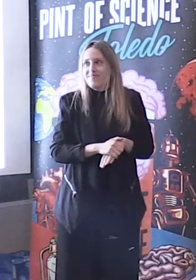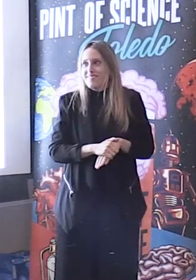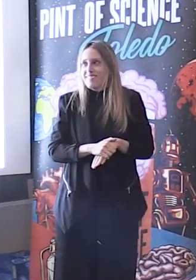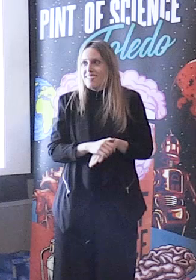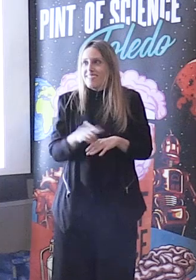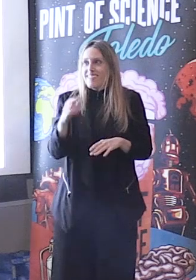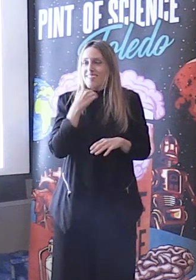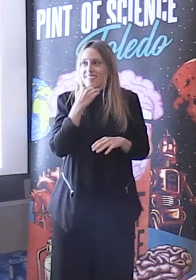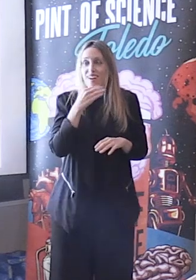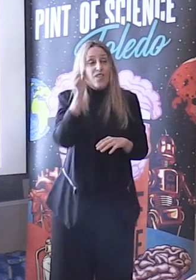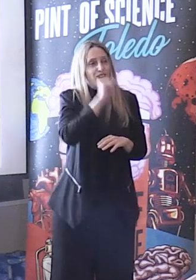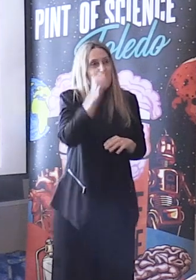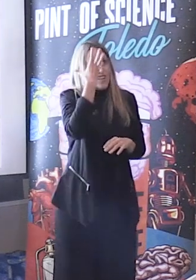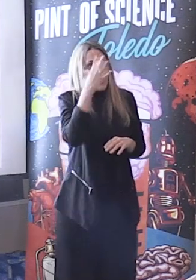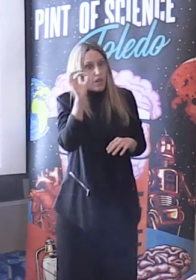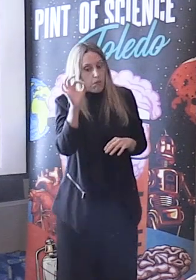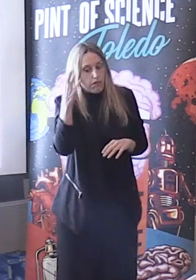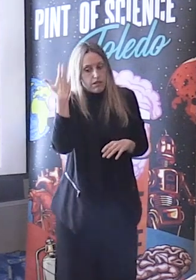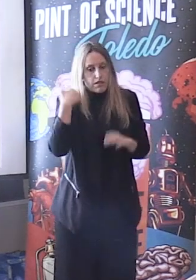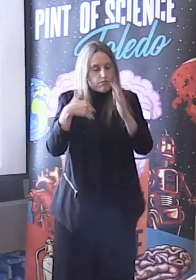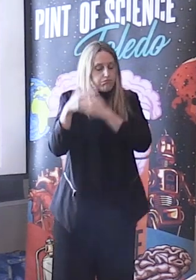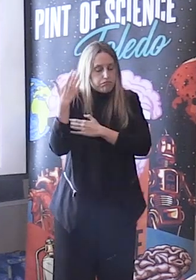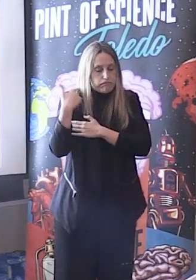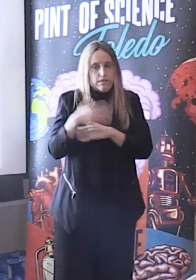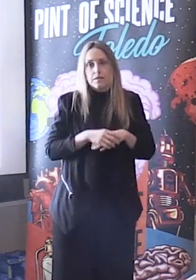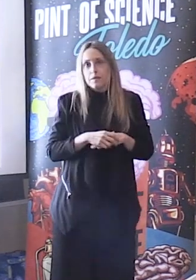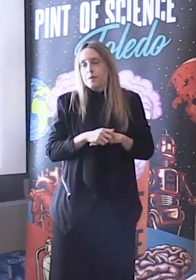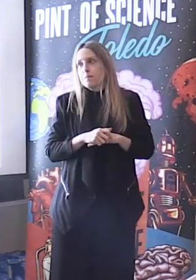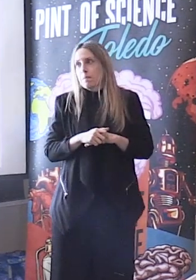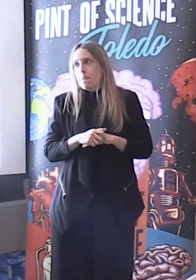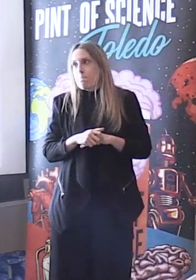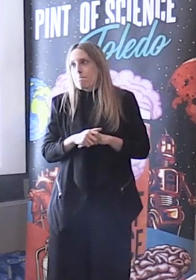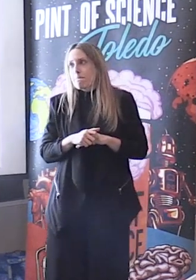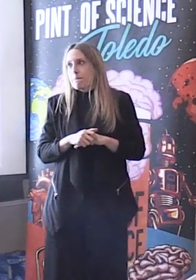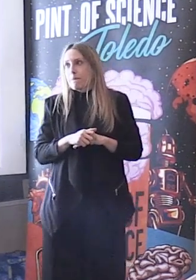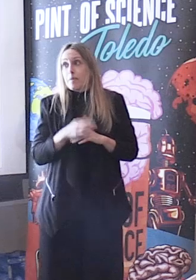Eso es algo de los años 50 ya, ¿no? Algo. Y si hay